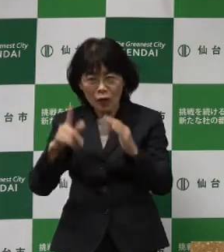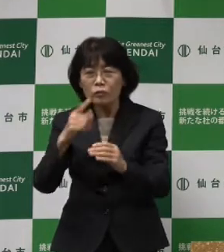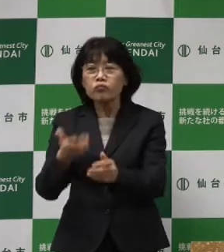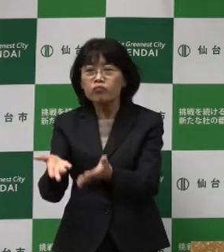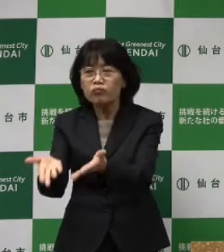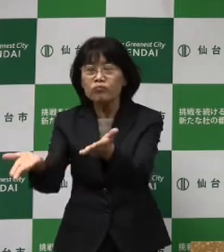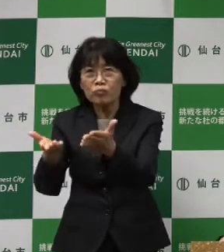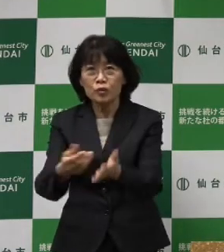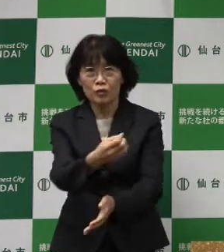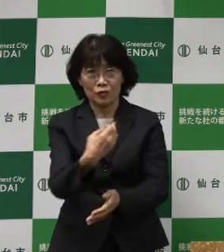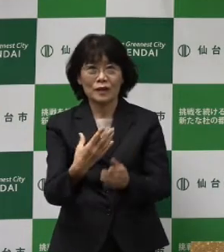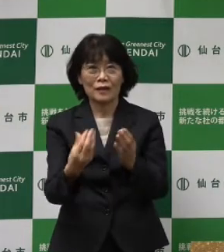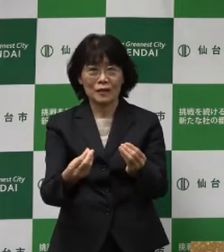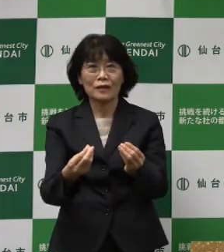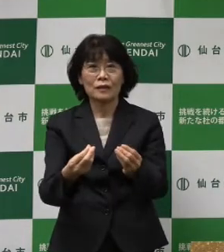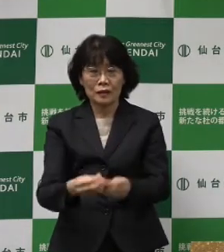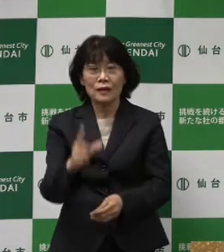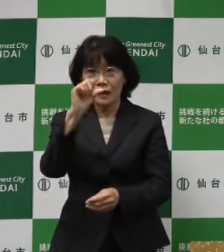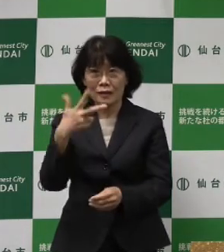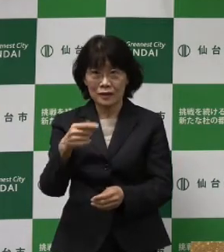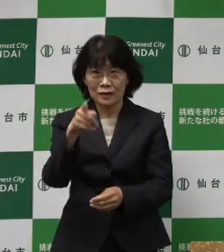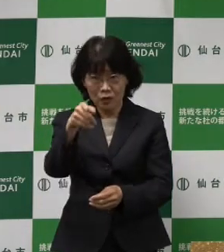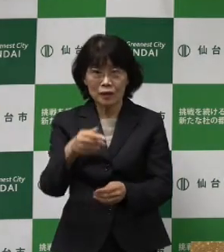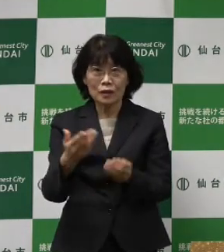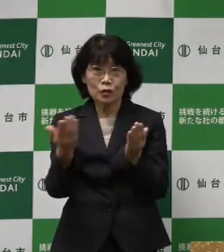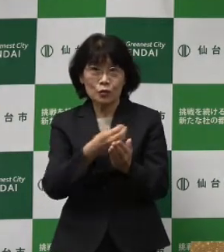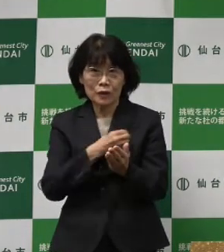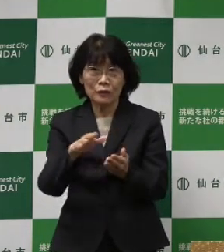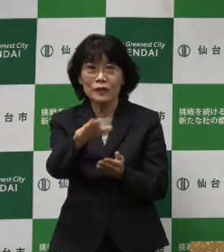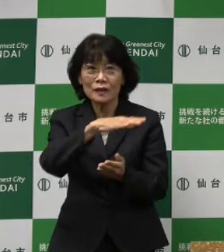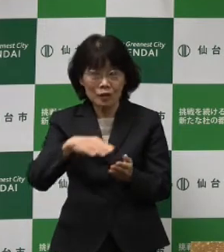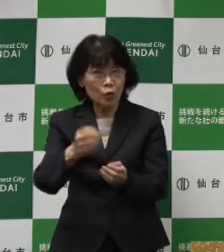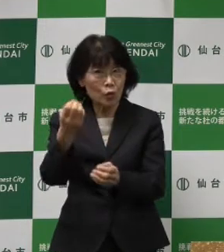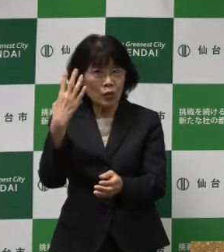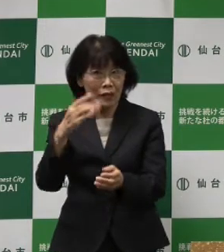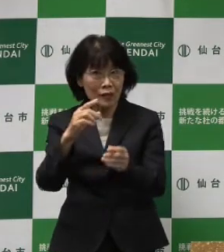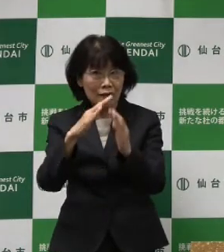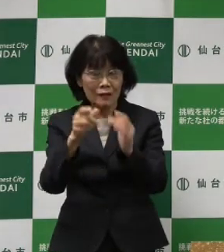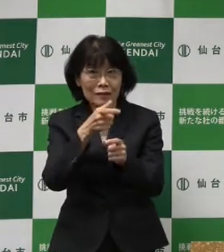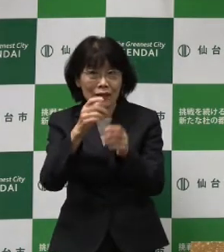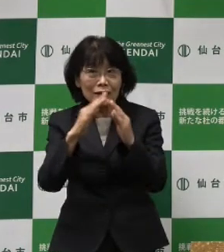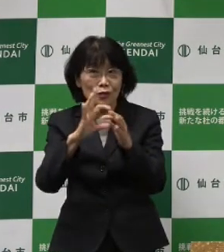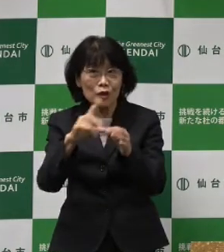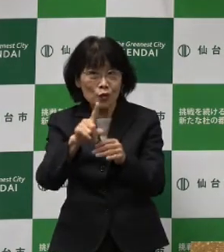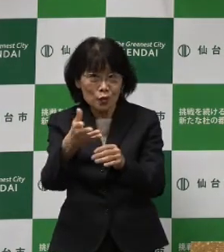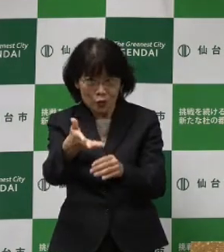されました。仙台市では職員の忘年会についてどのような姿勢を示して臨むんでしょうか。